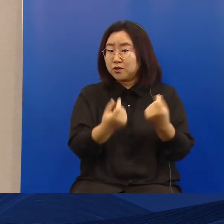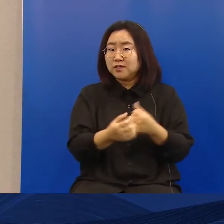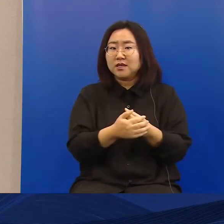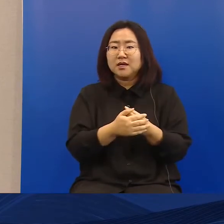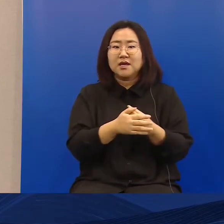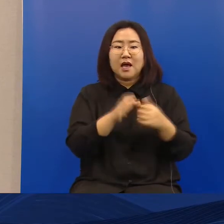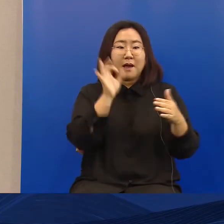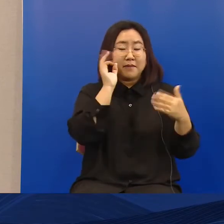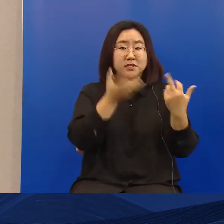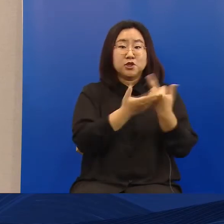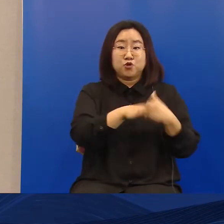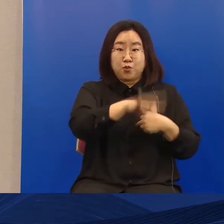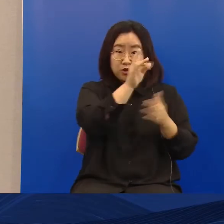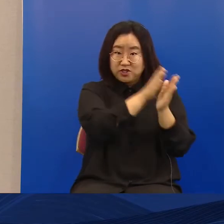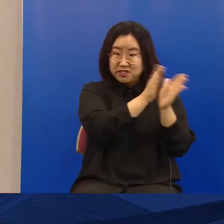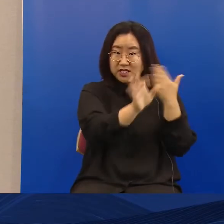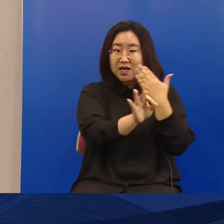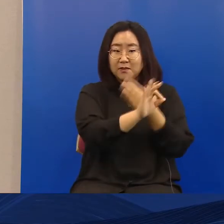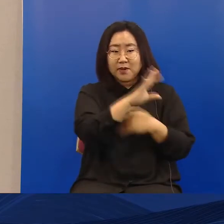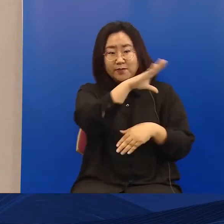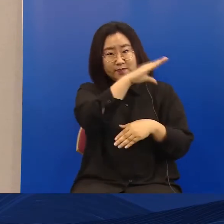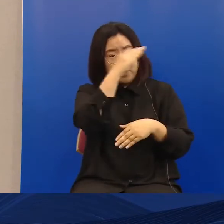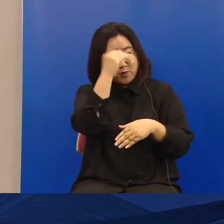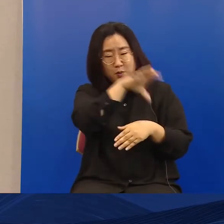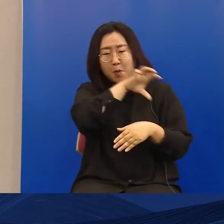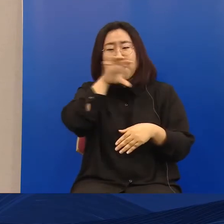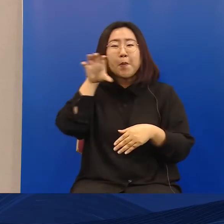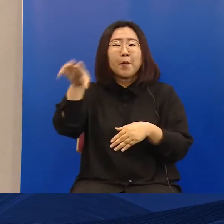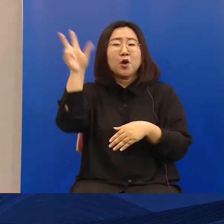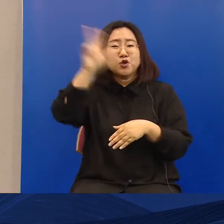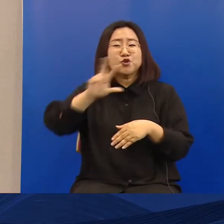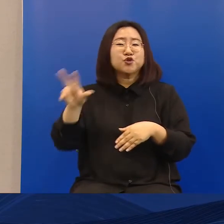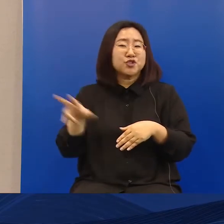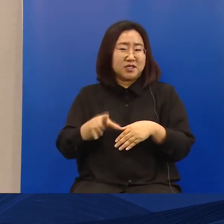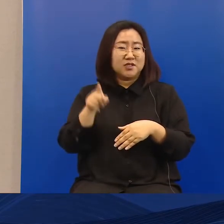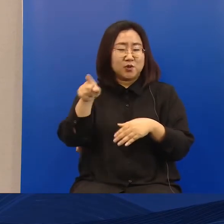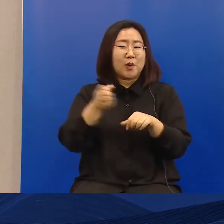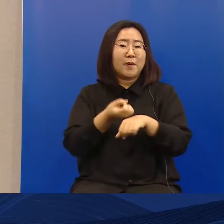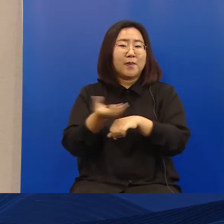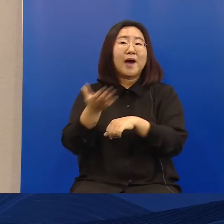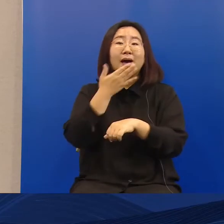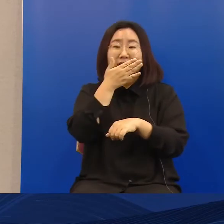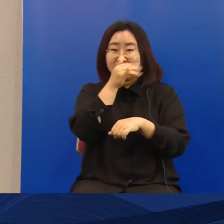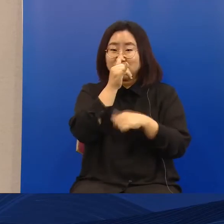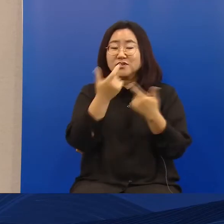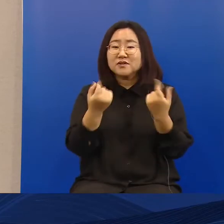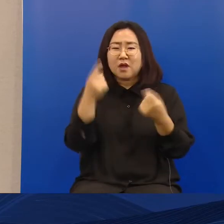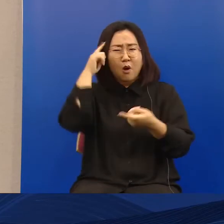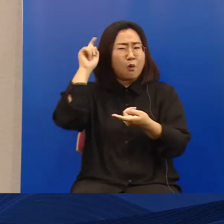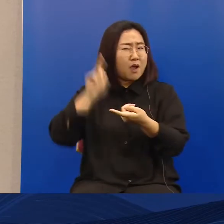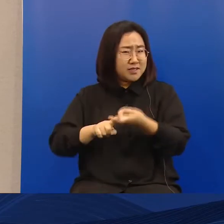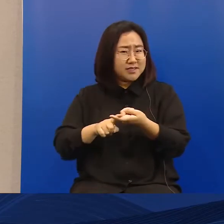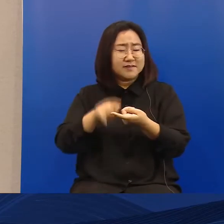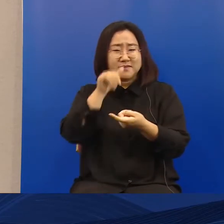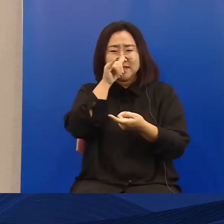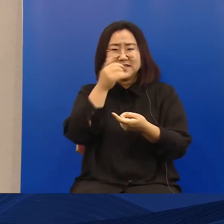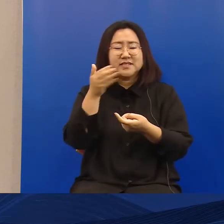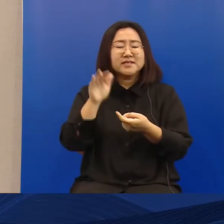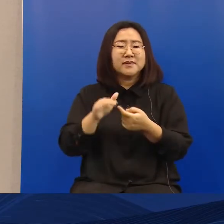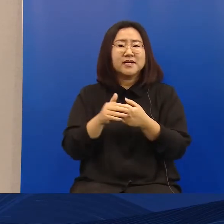되면 다른 지역에서도 아마 모범 사례로 많이 전파가 될 거라고 생각합니다. 많은 지역에서 관심을 갖고